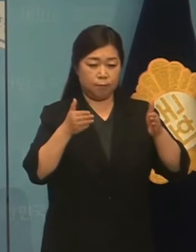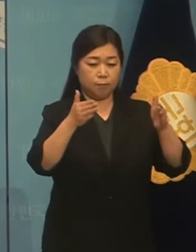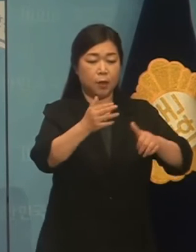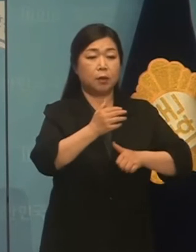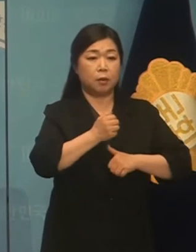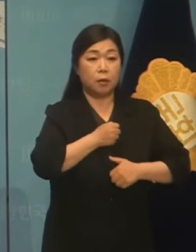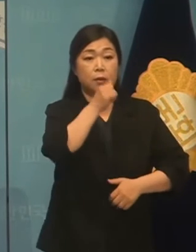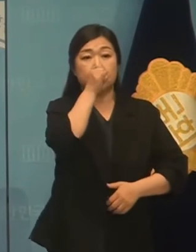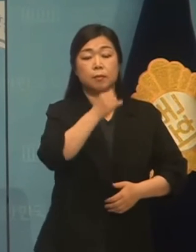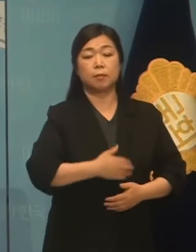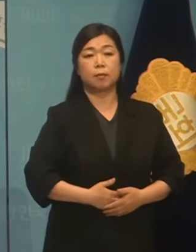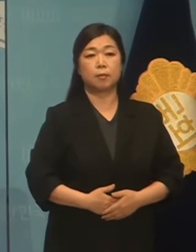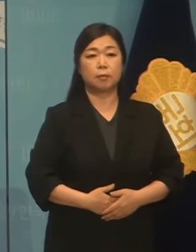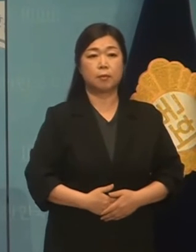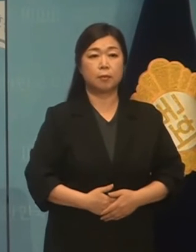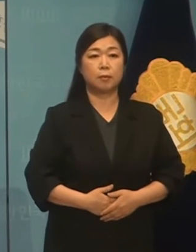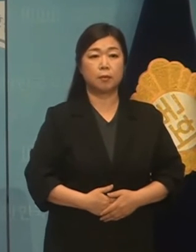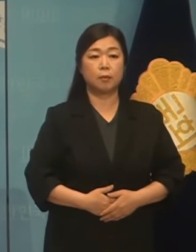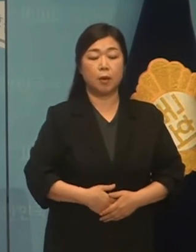지켜왔습니다.